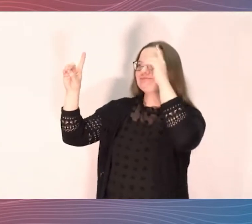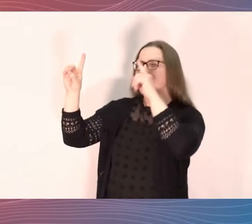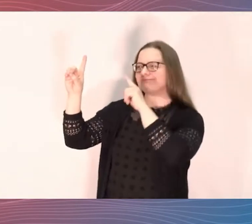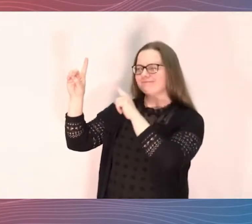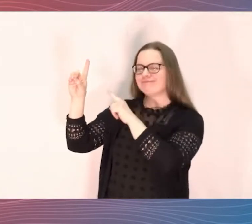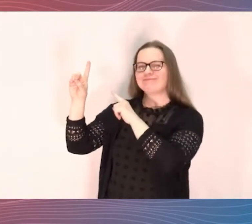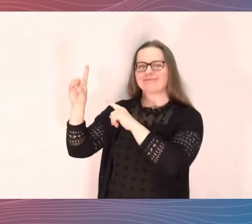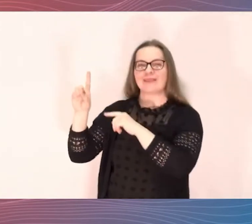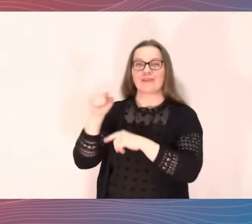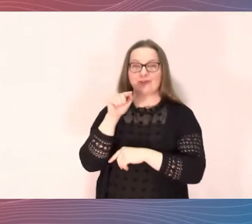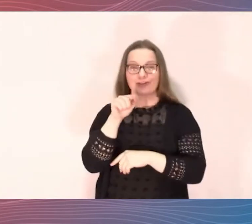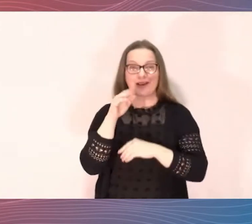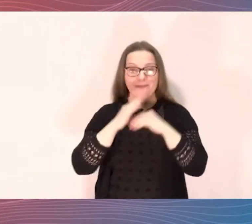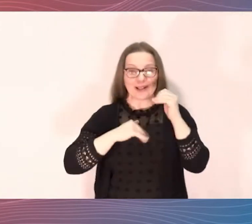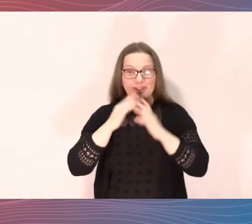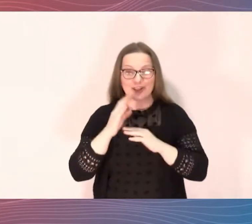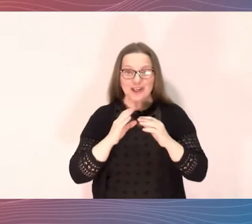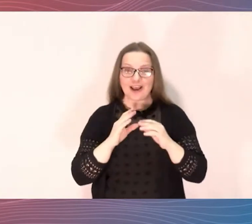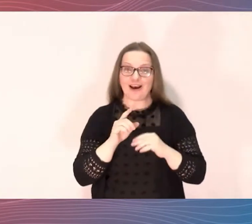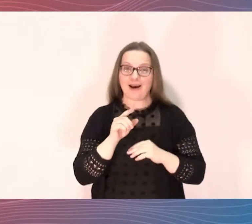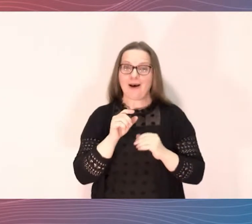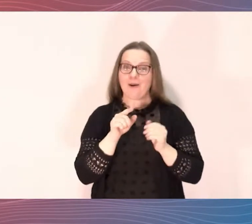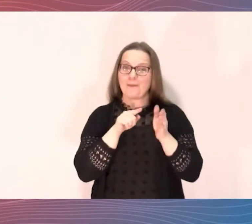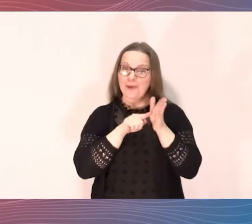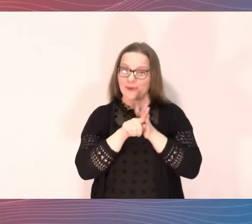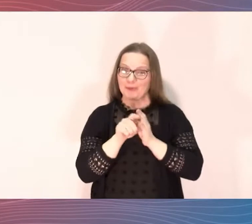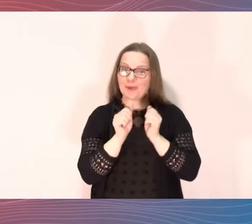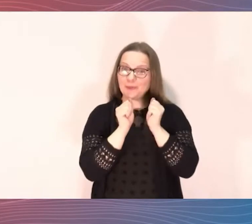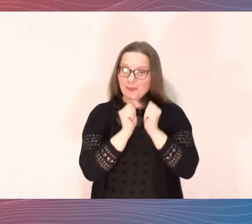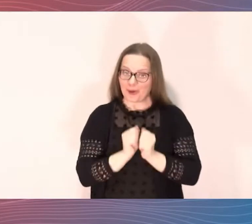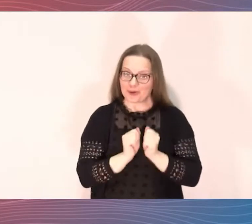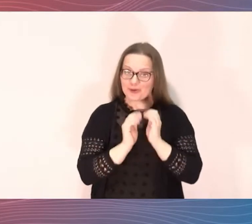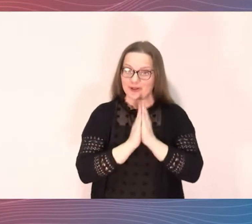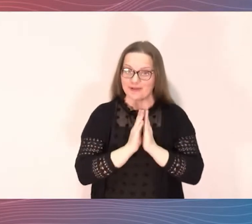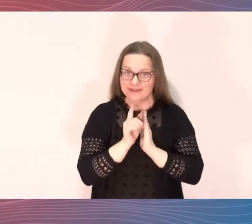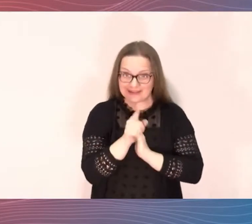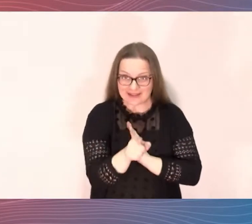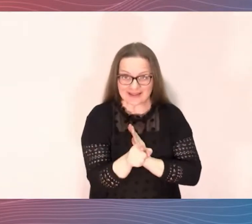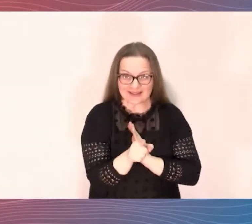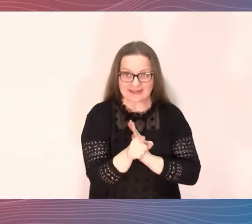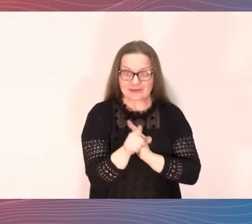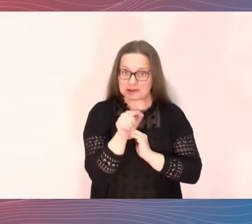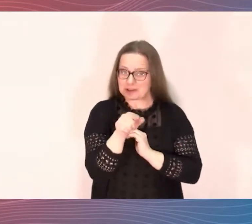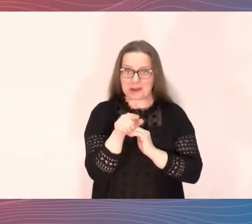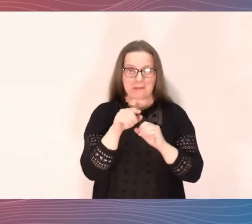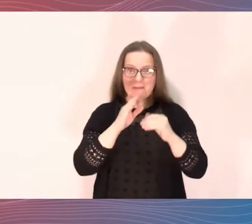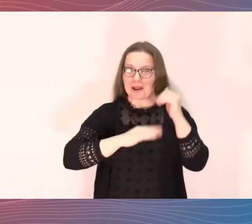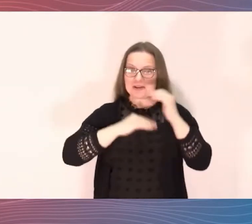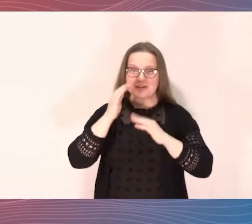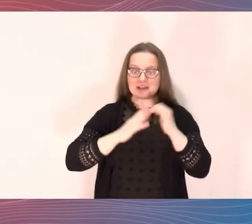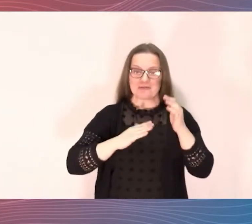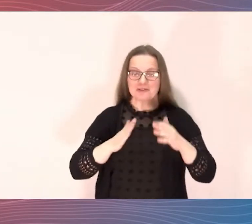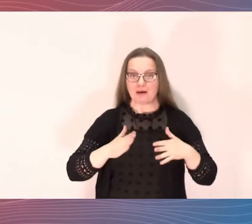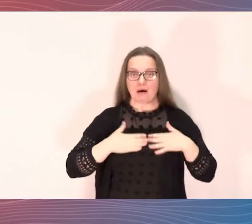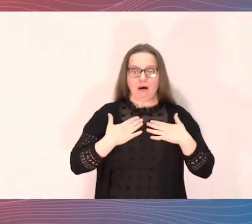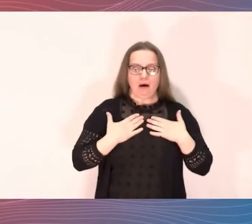você? Uma palavrinha simples. E você mesmo fica assustado. O tamanho